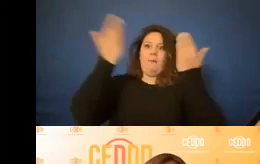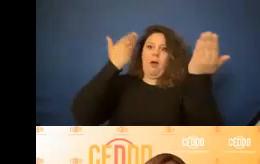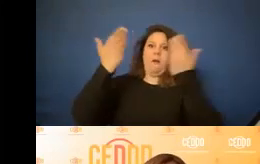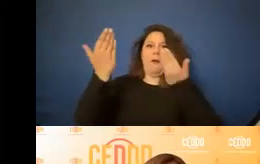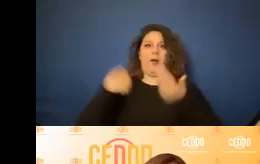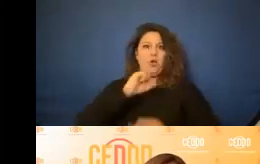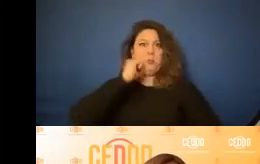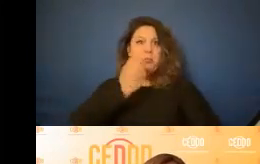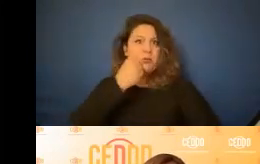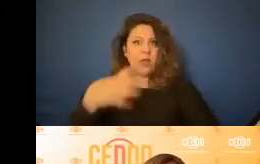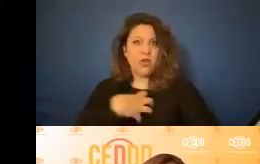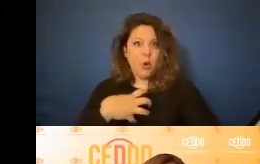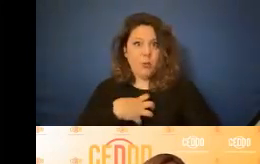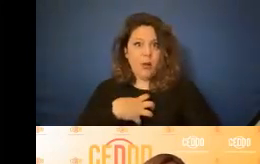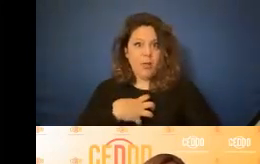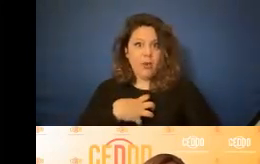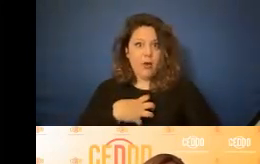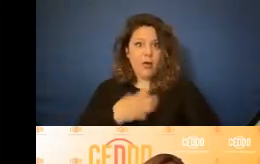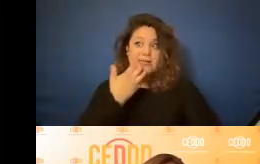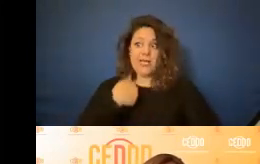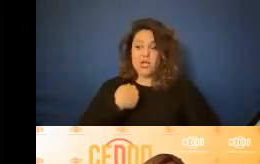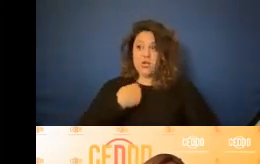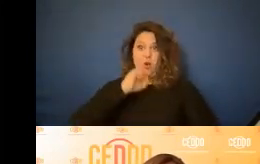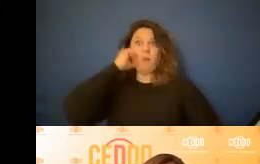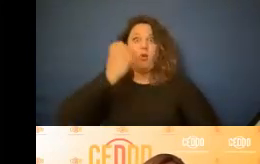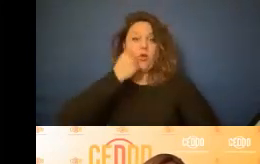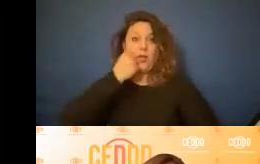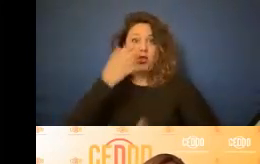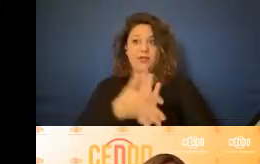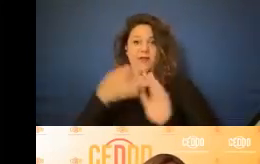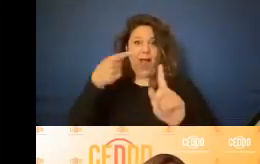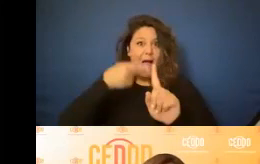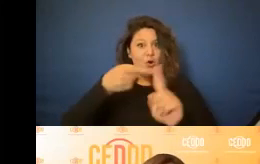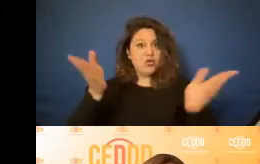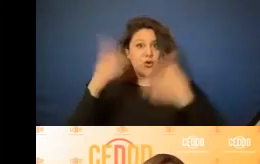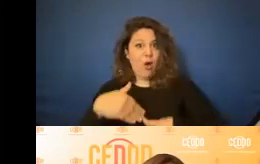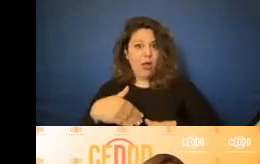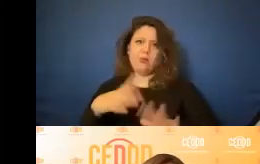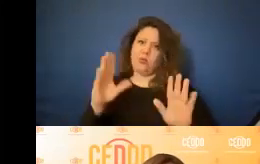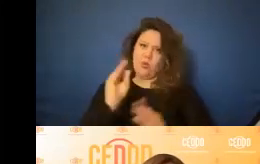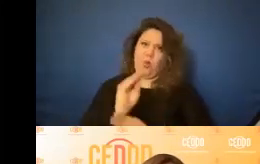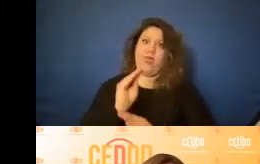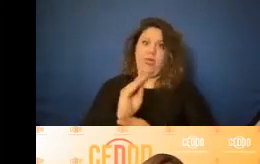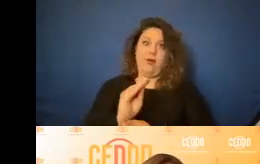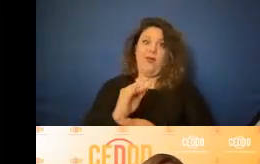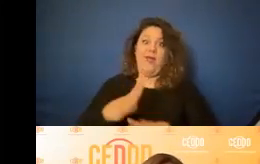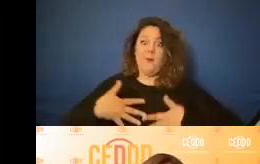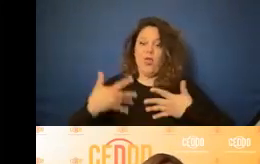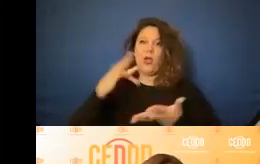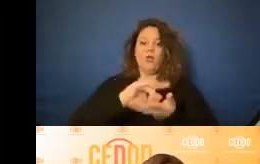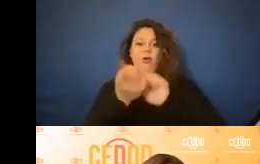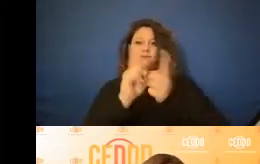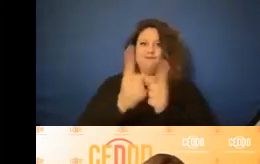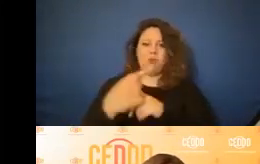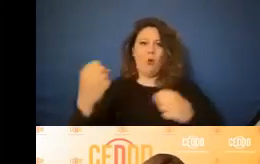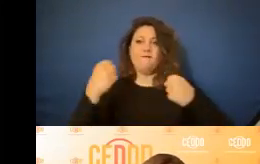entonces ya no es acoso, porque me estoy defendiendo. Cuidado, es decir, todas las emociones cuando son cambiantes, cuando son intensas, son indicadores